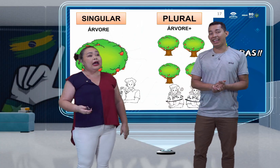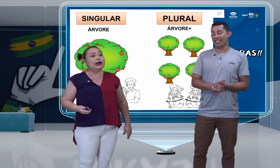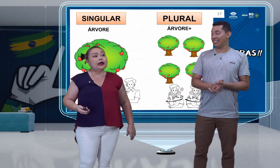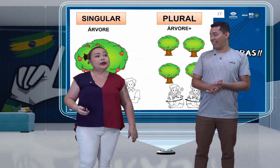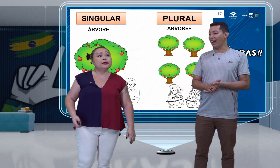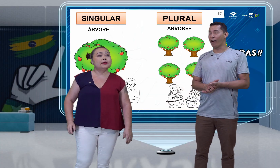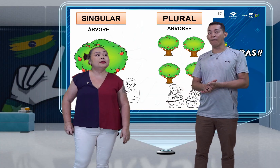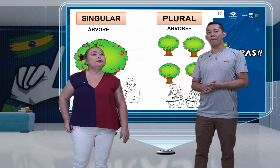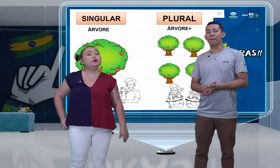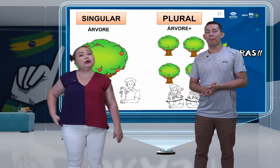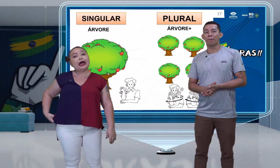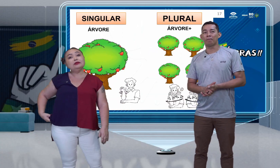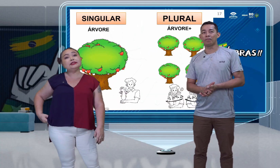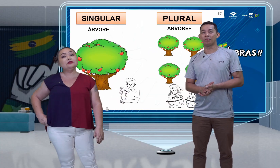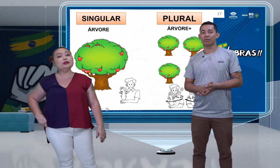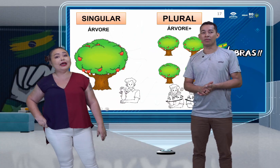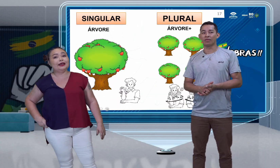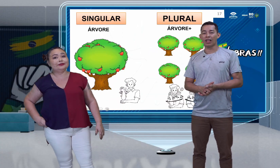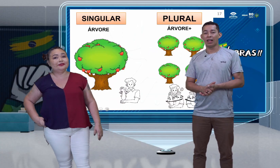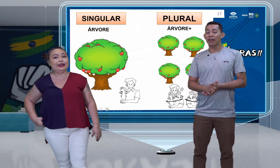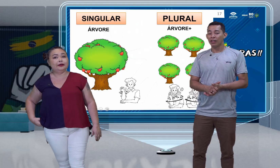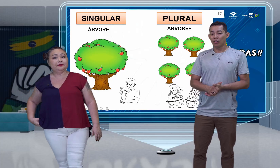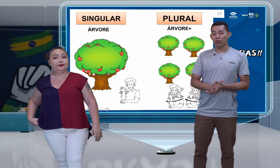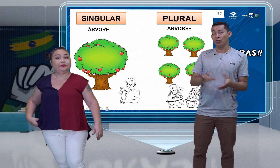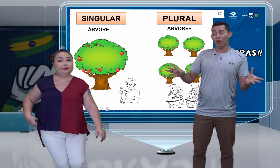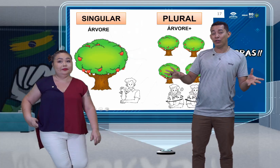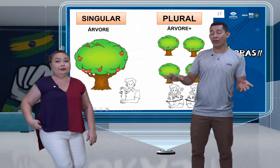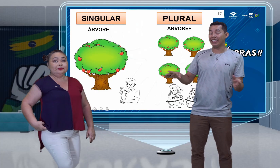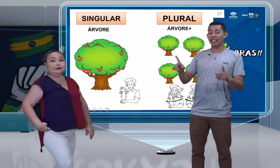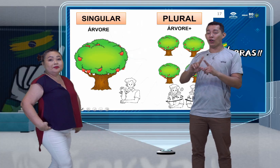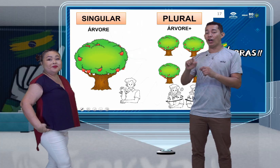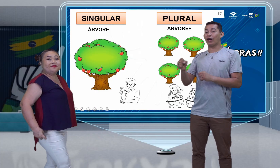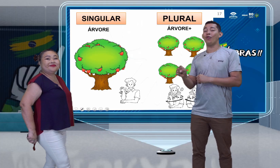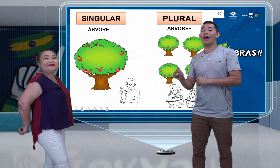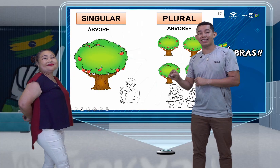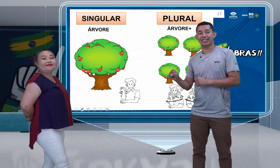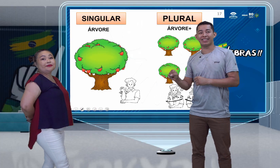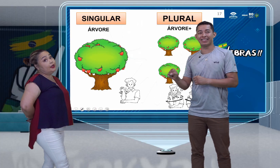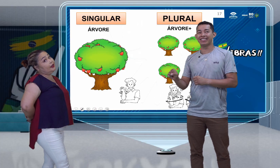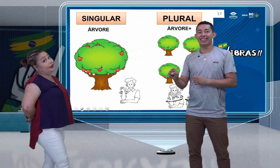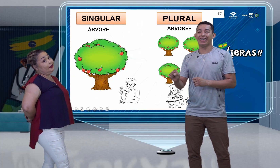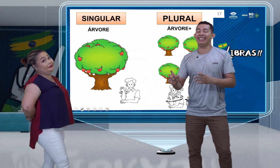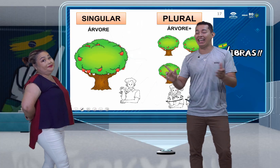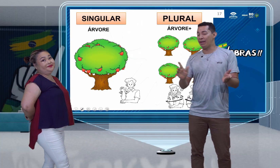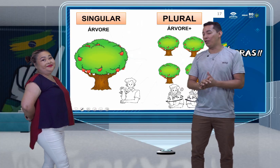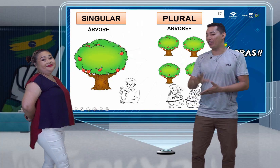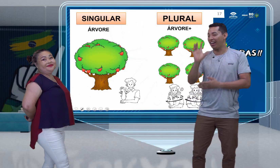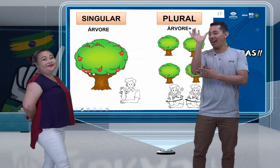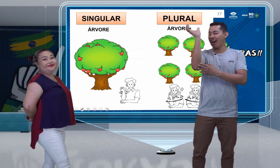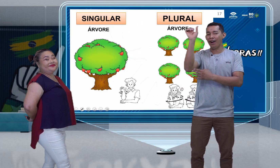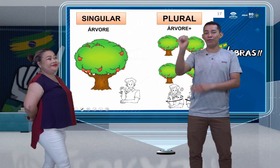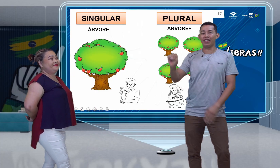esse aqui é legal. Plural e singular. Vai lá. No português a gente coloca o S. É. E na Libra eu falei, árvore